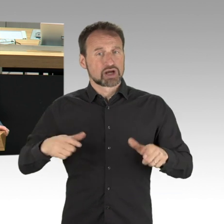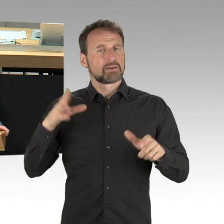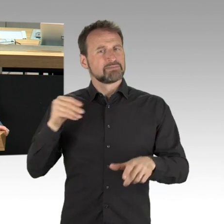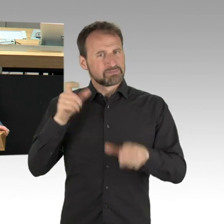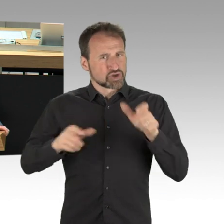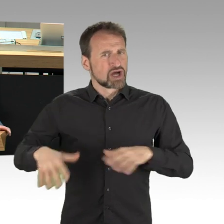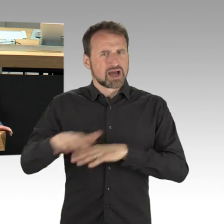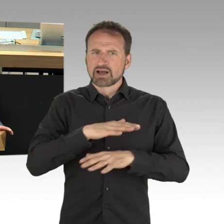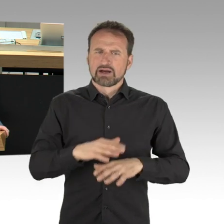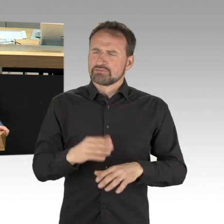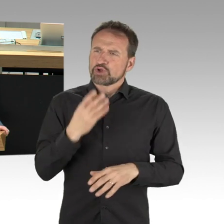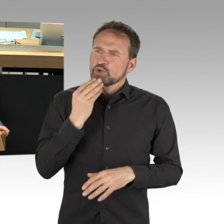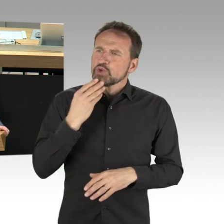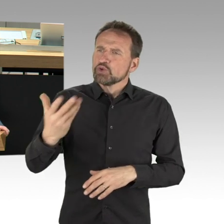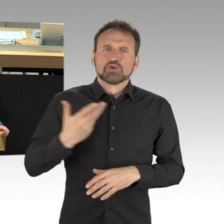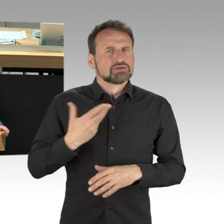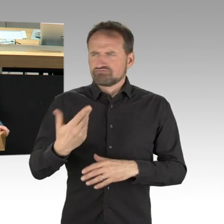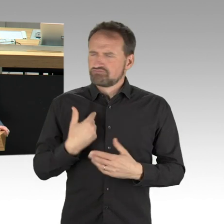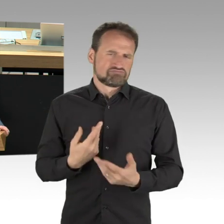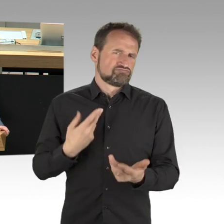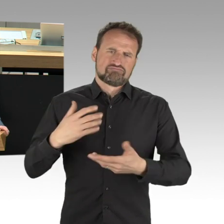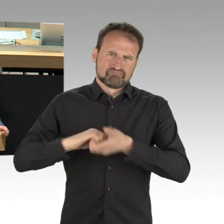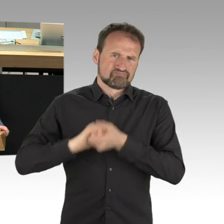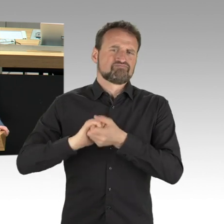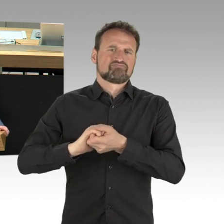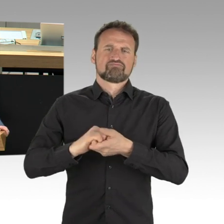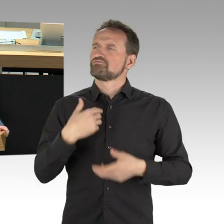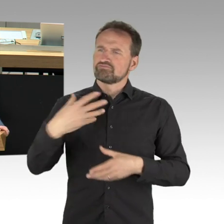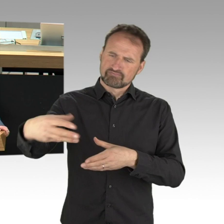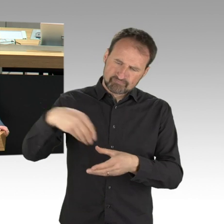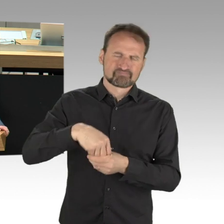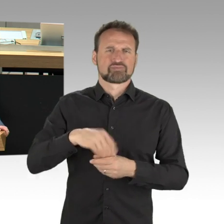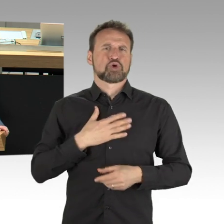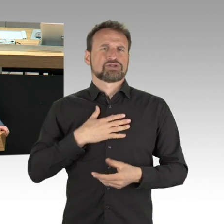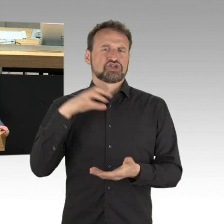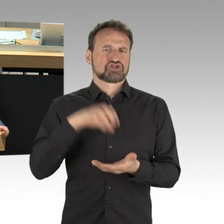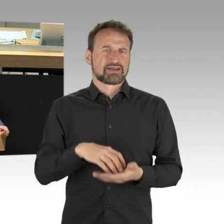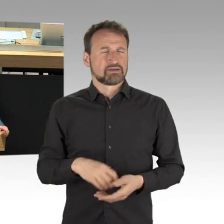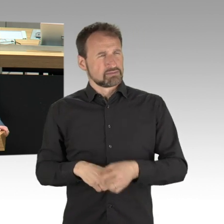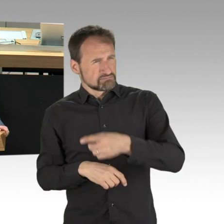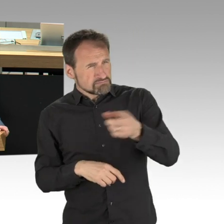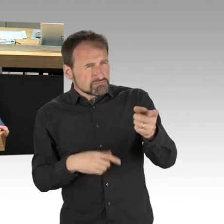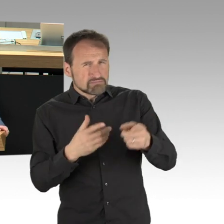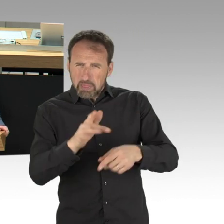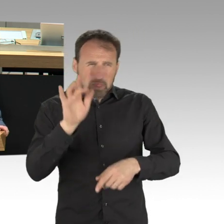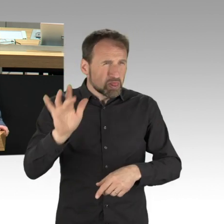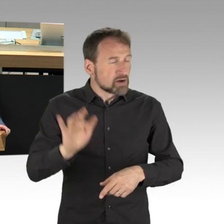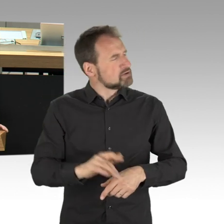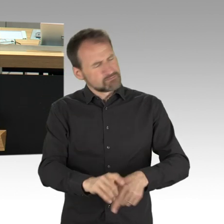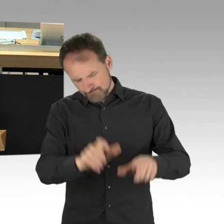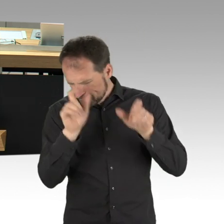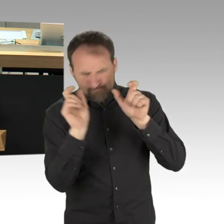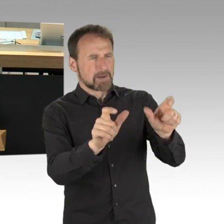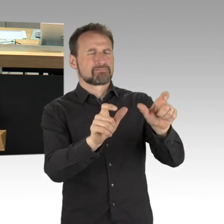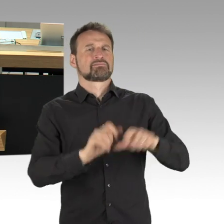nicht wollen. Dieses eindrückliche Zeichen war notwendig, denn es herrscht